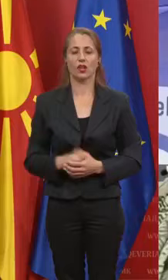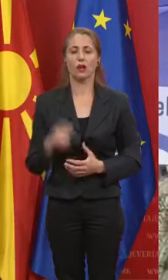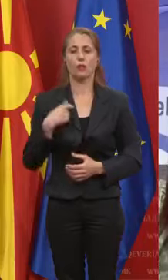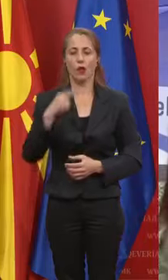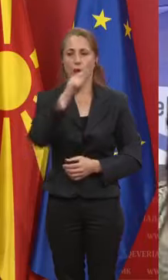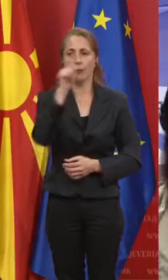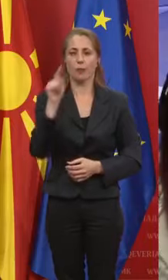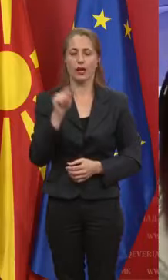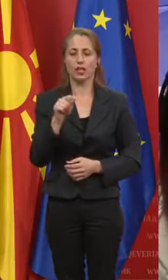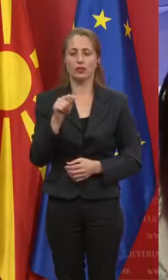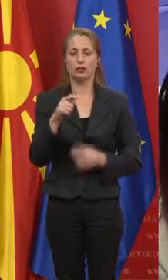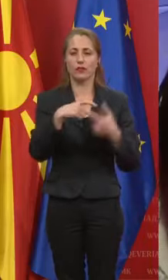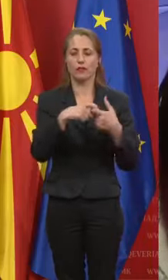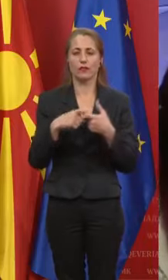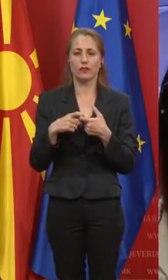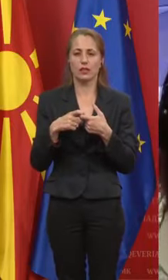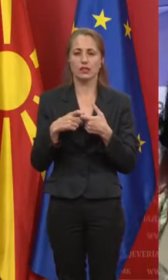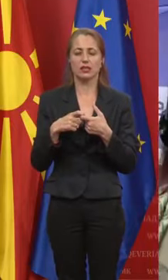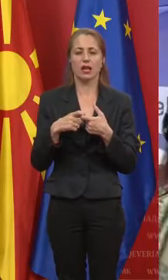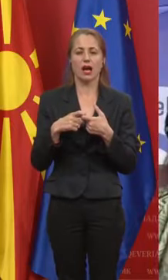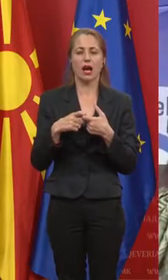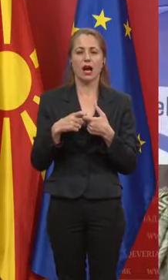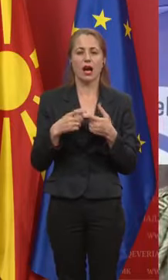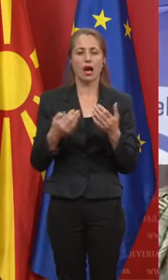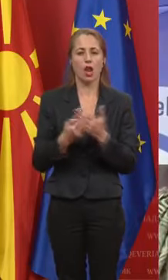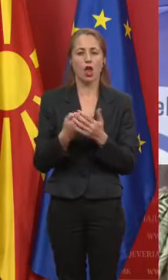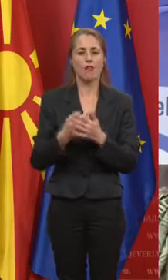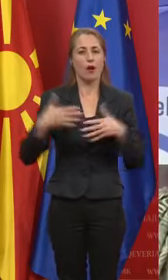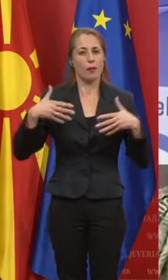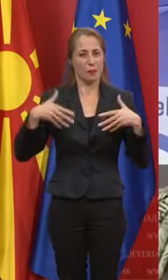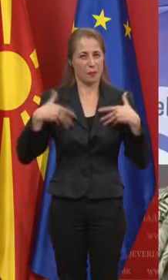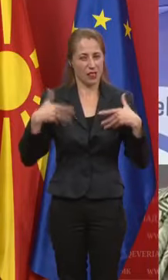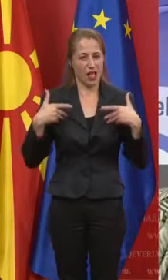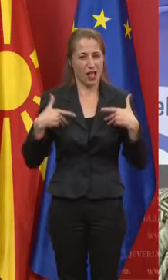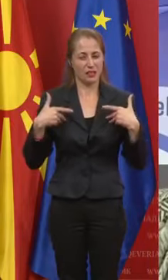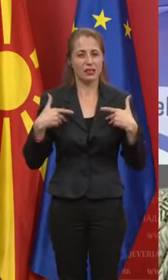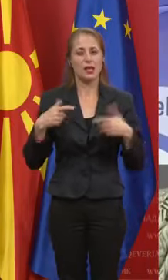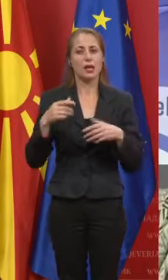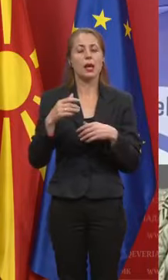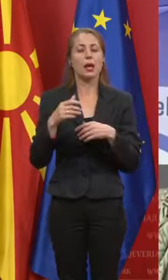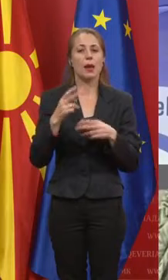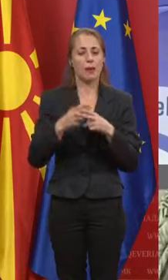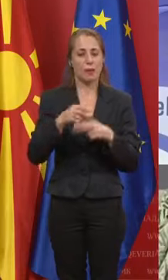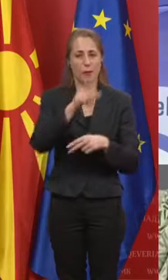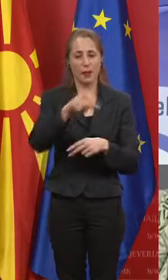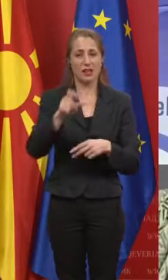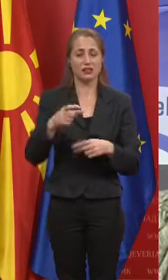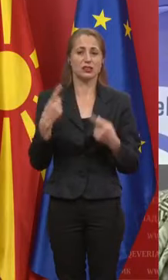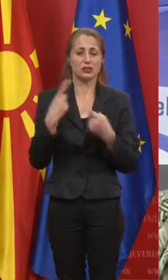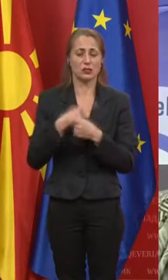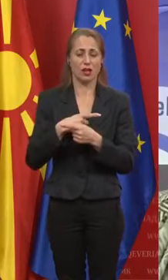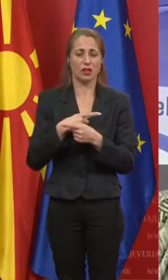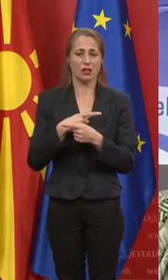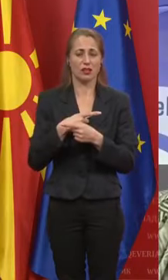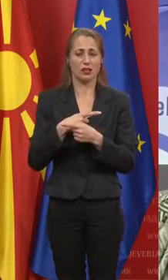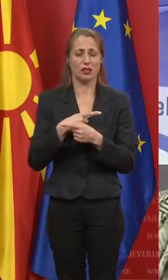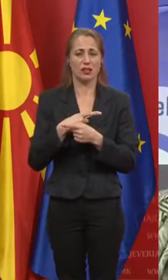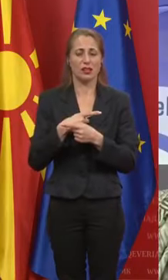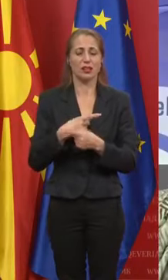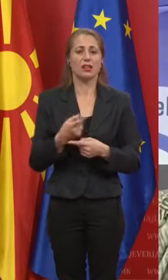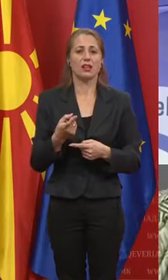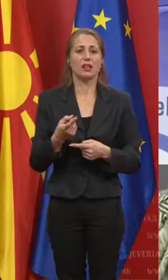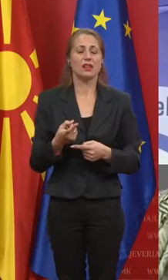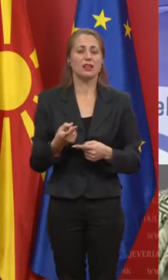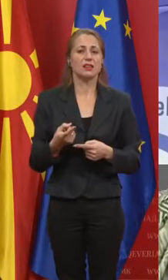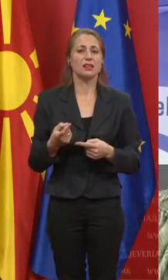Моето прашање се однесува повторно за младите пациенти кои за жал ја изгубија битката